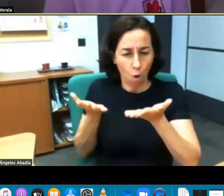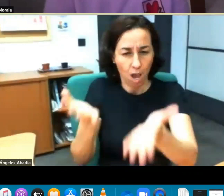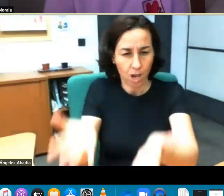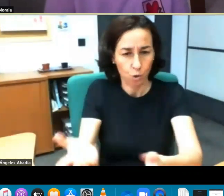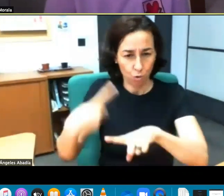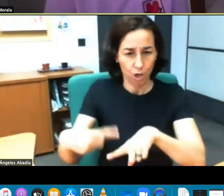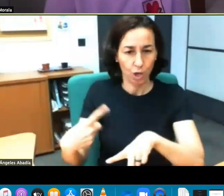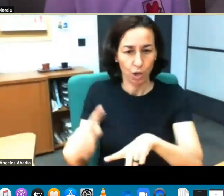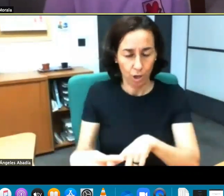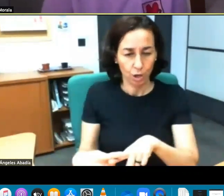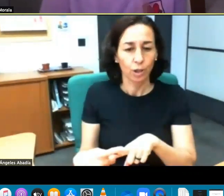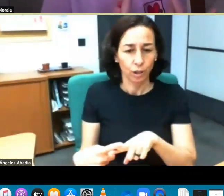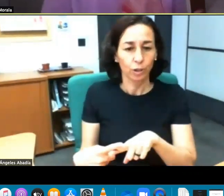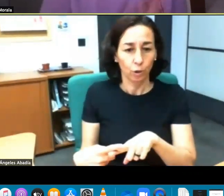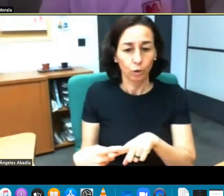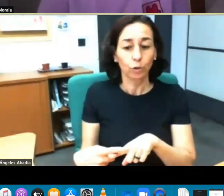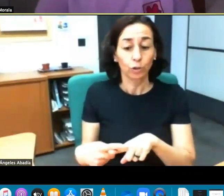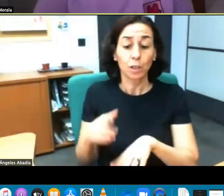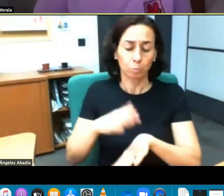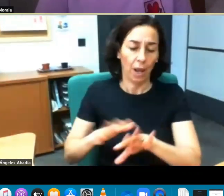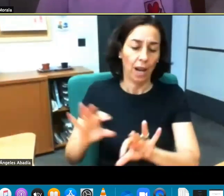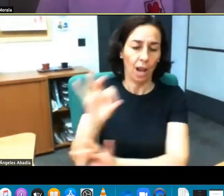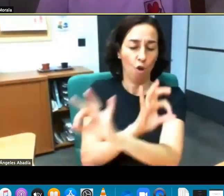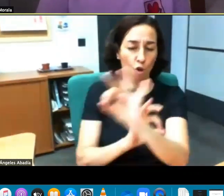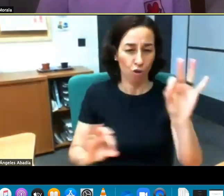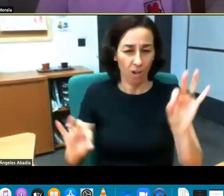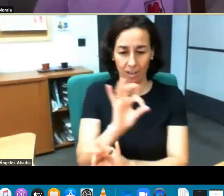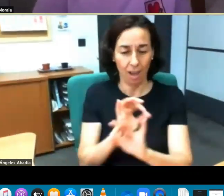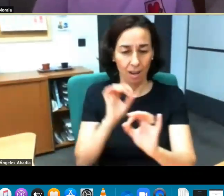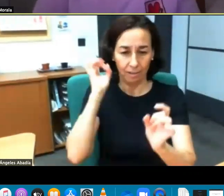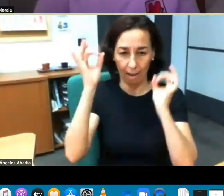ayuden a toda la organización de la actividad.